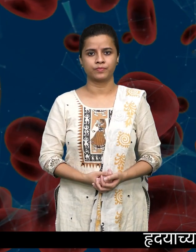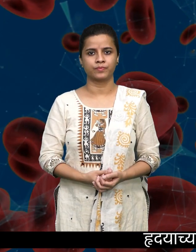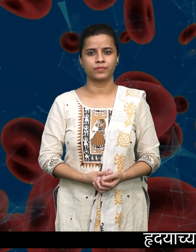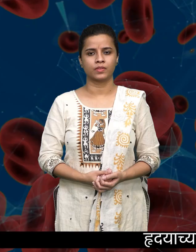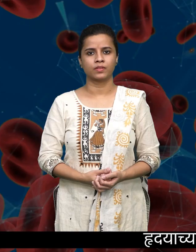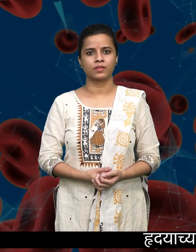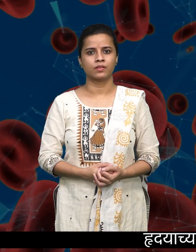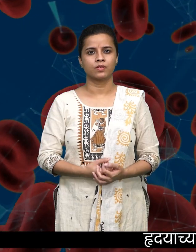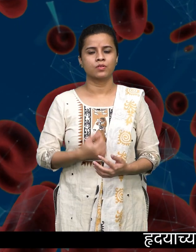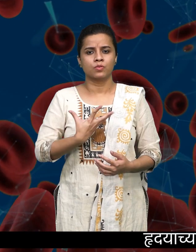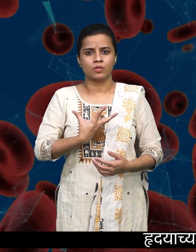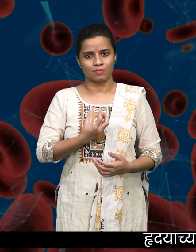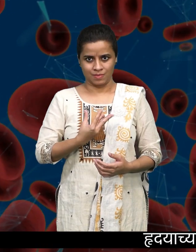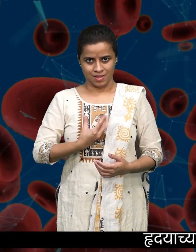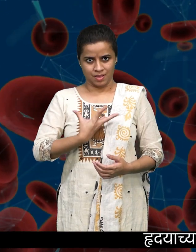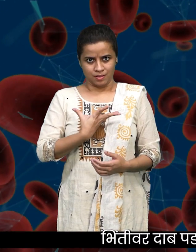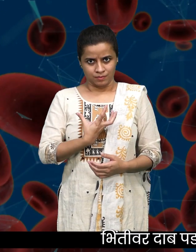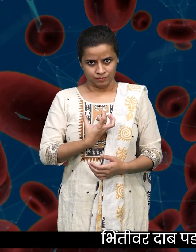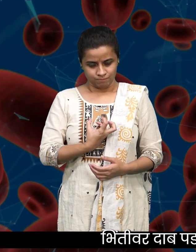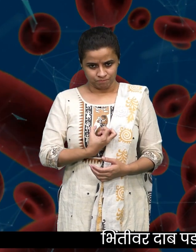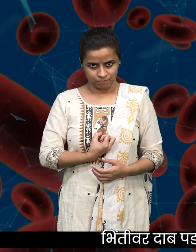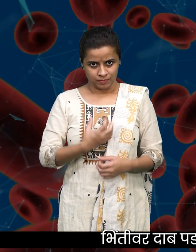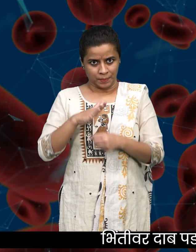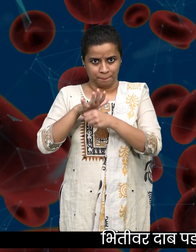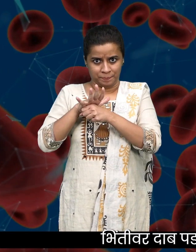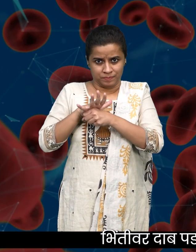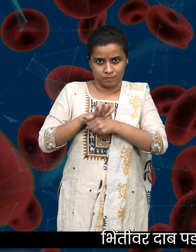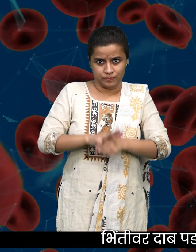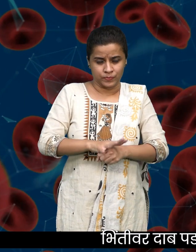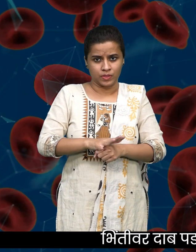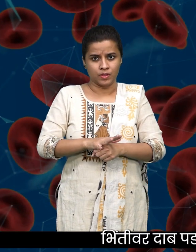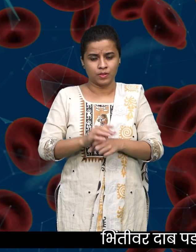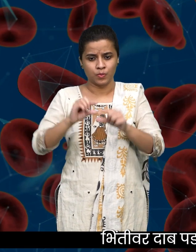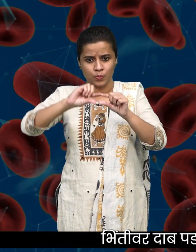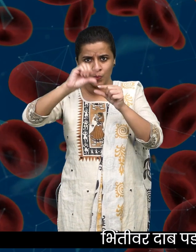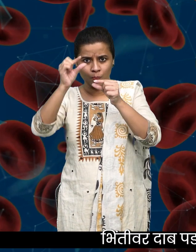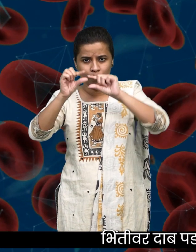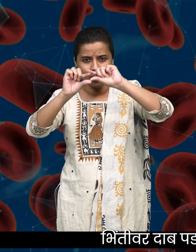हृदयाच्या आकुंचनामुळे रक्तवाहिन्यांच्या भिंतीवर दाब पडतो आणि त्याला रक्तदाब असे म्हणतात.